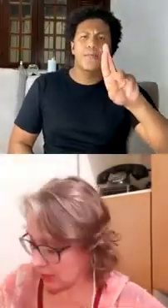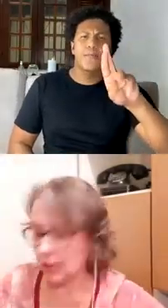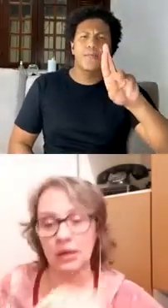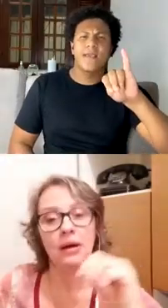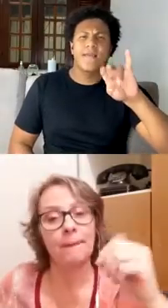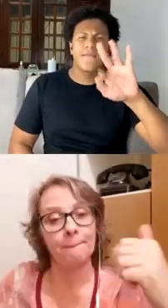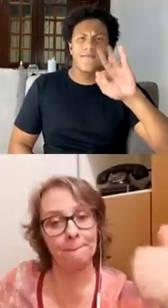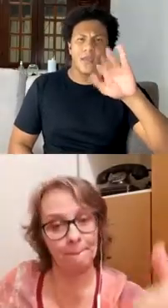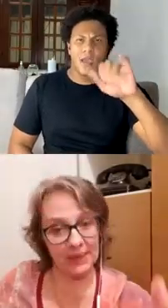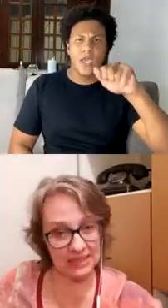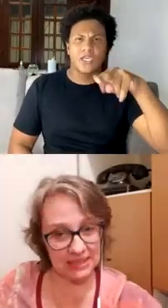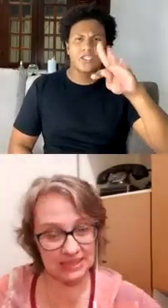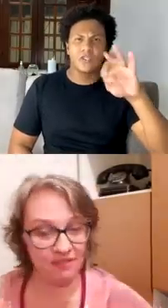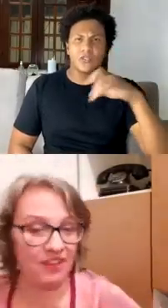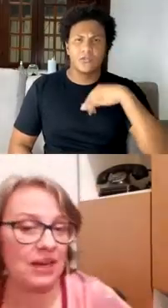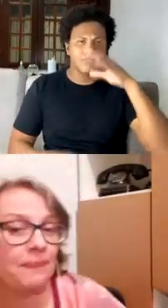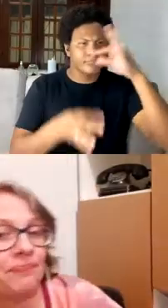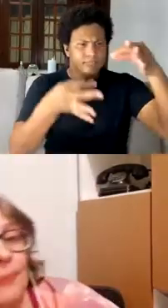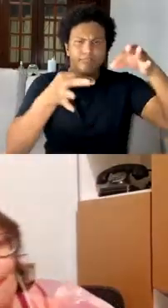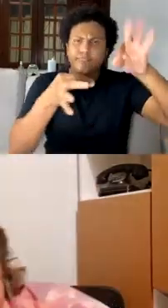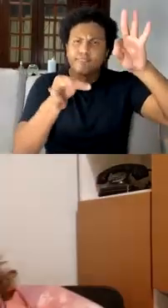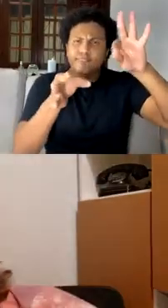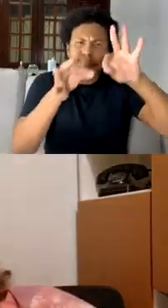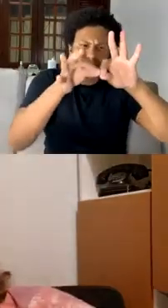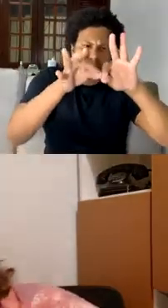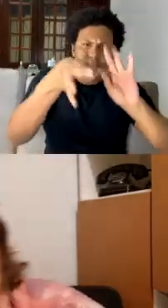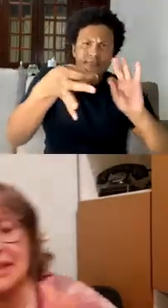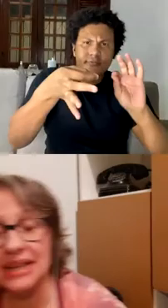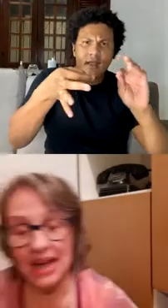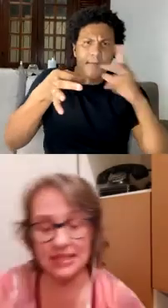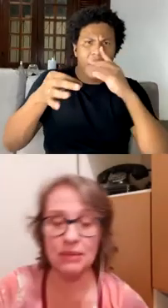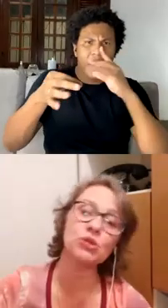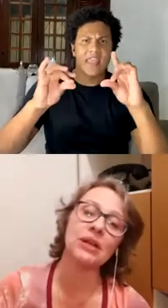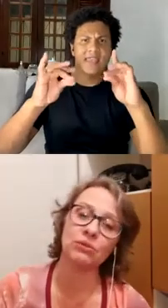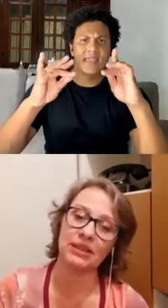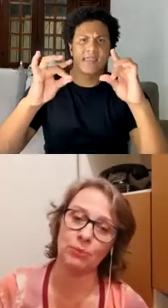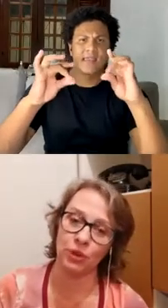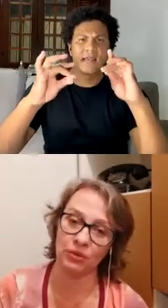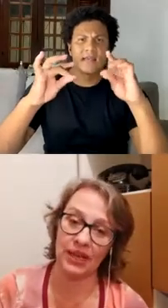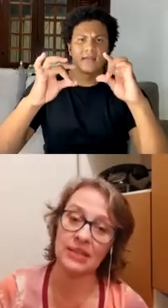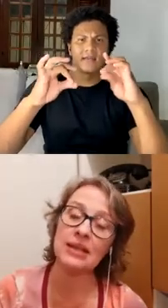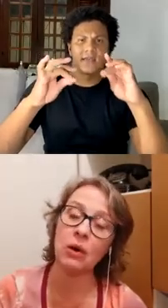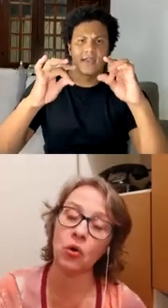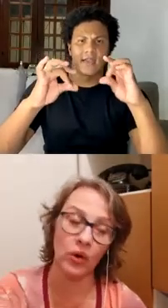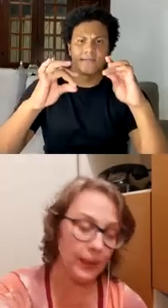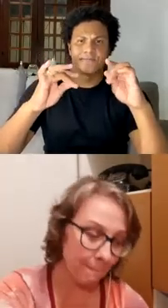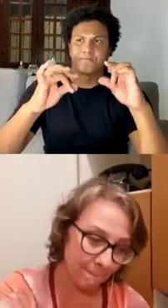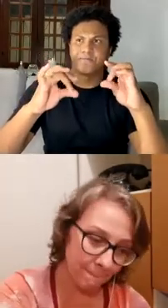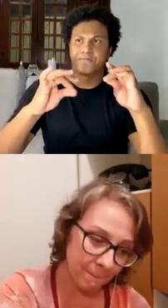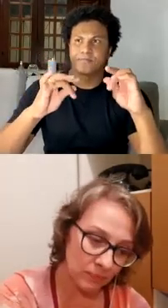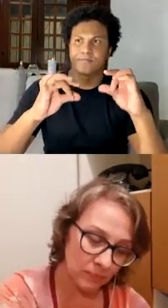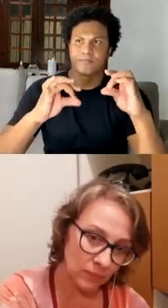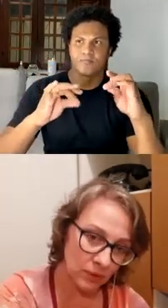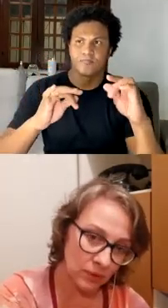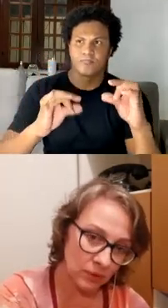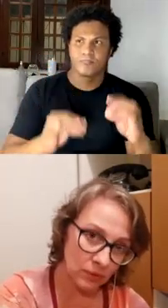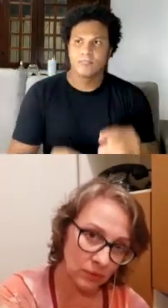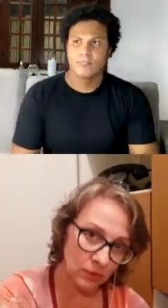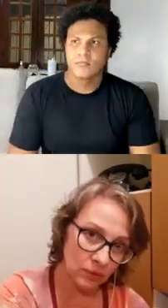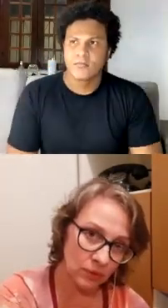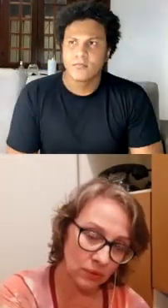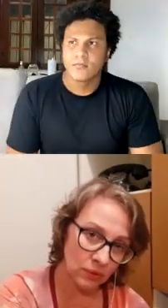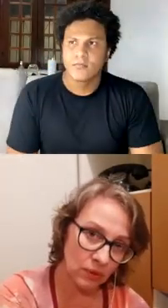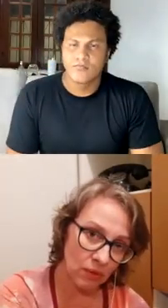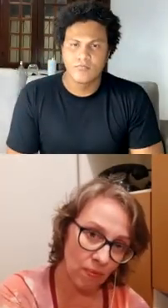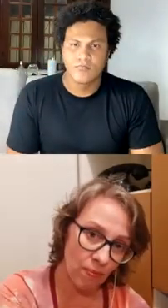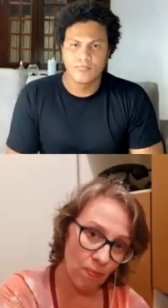Então, precisa ver. André, se essa musculatura está muito tensa... Oi? Tu pode só